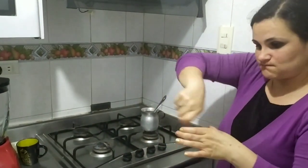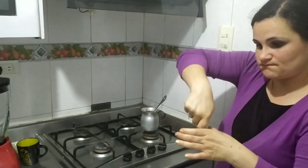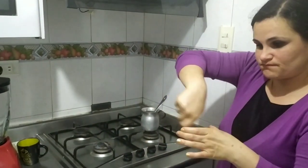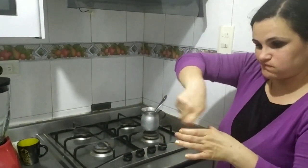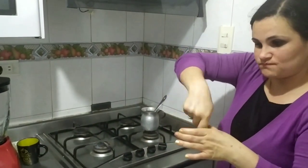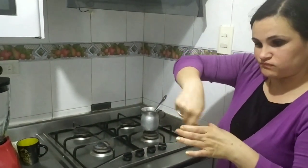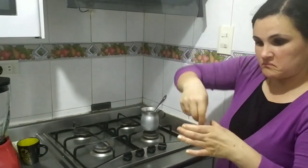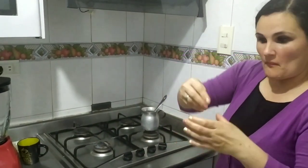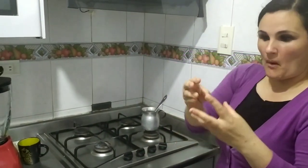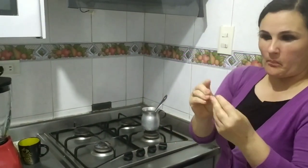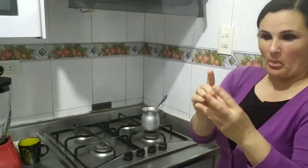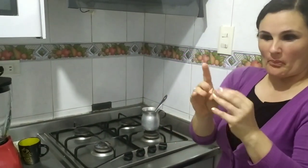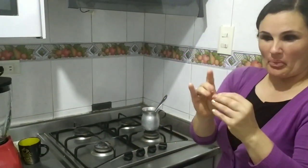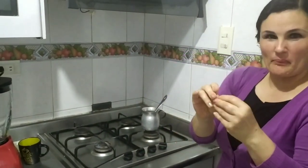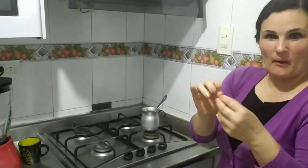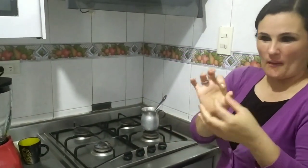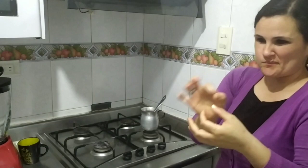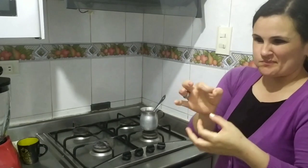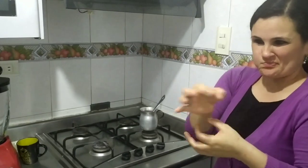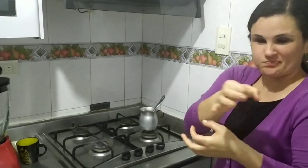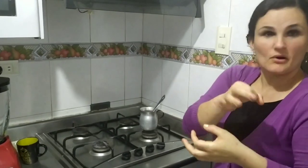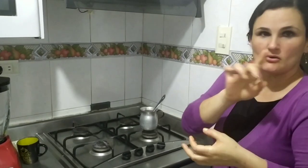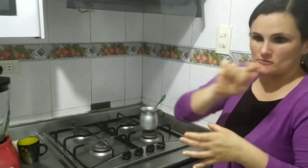no queden grumos.